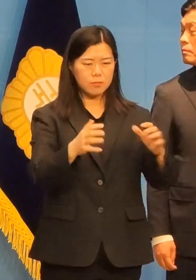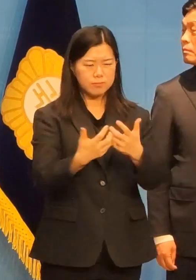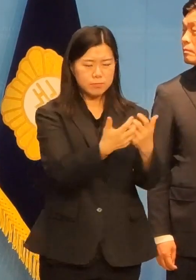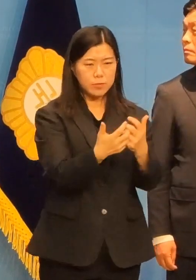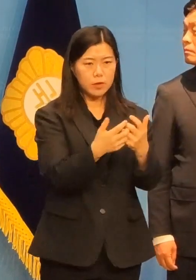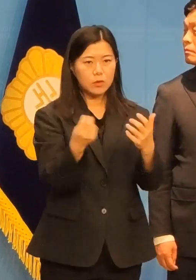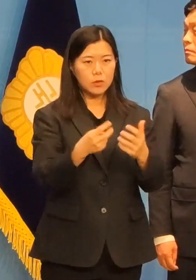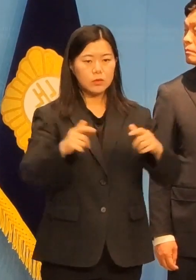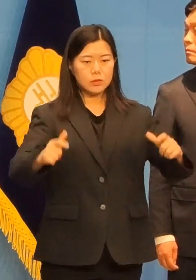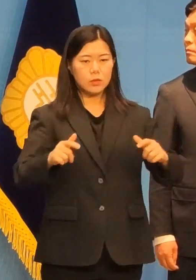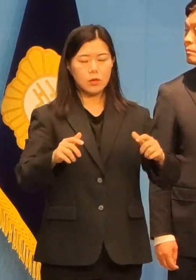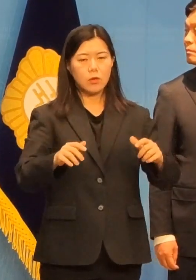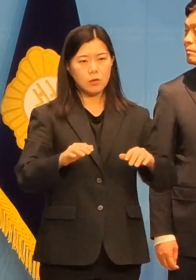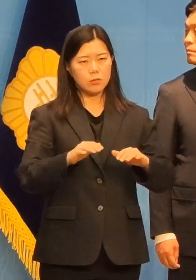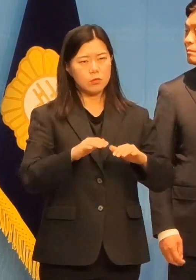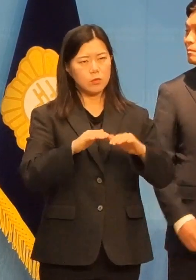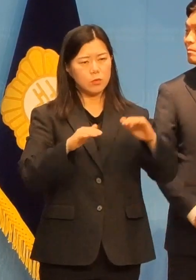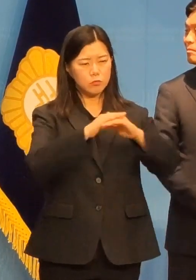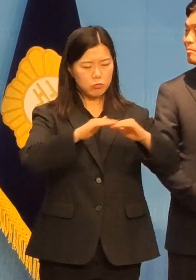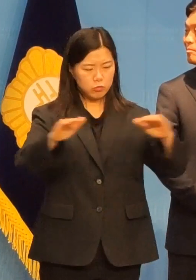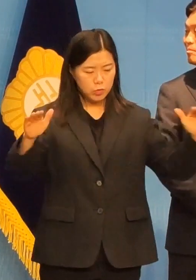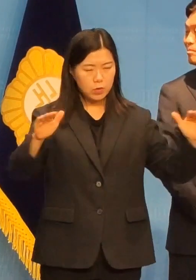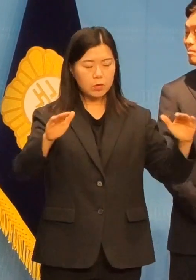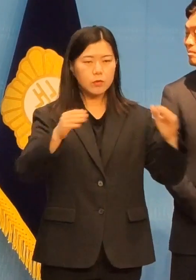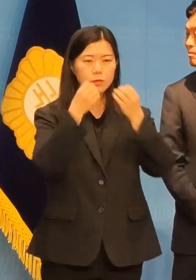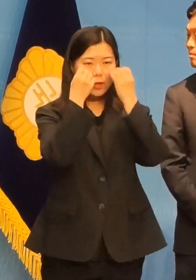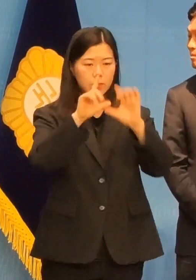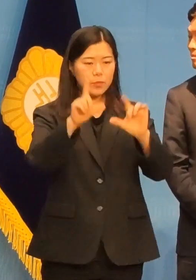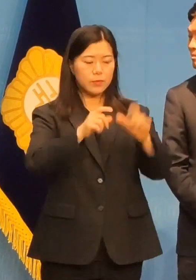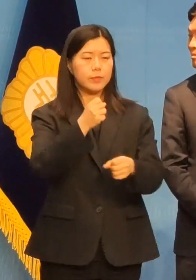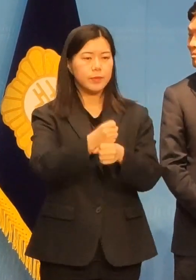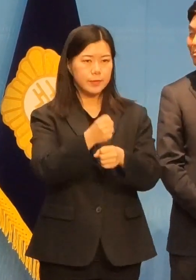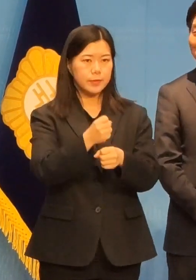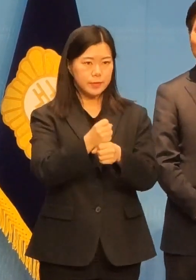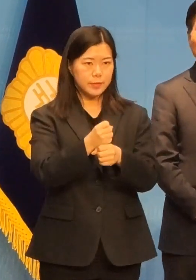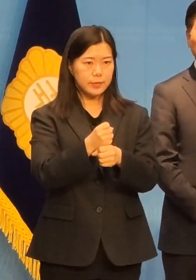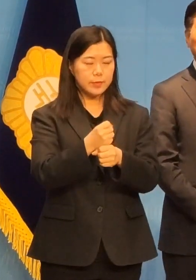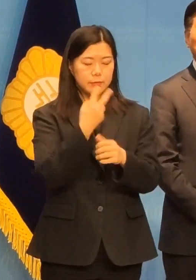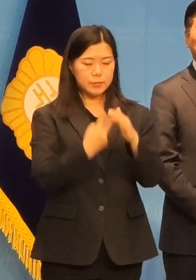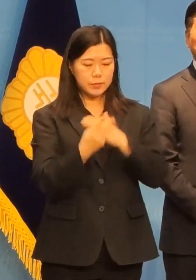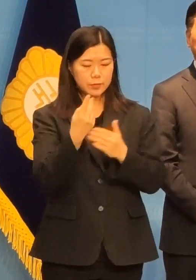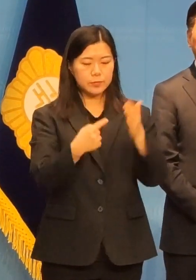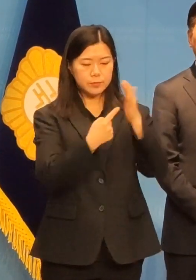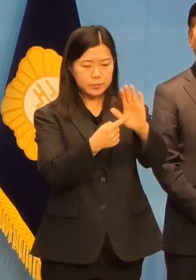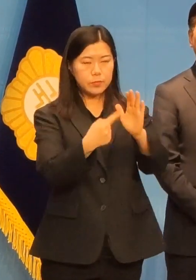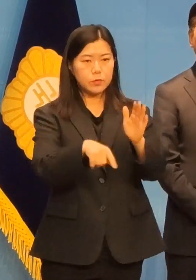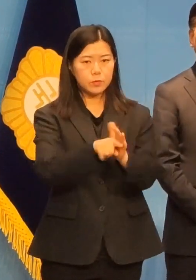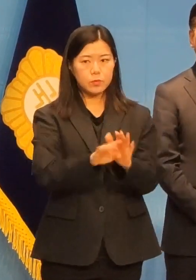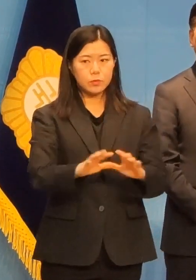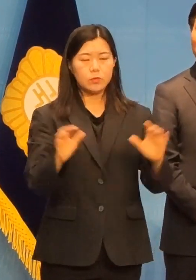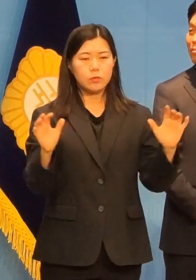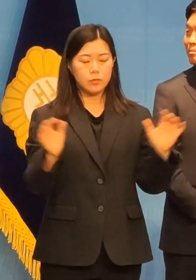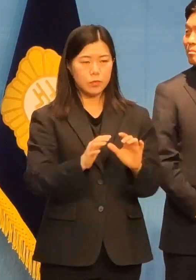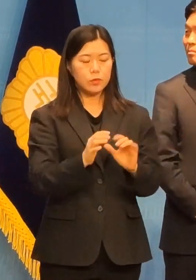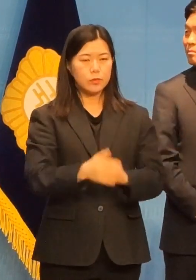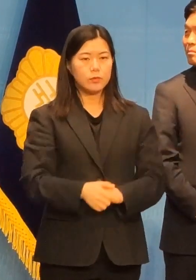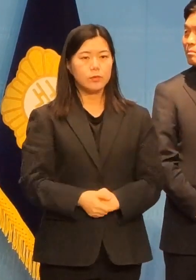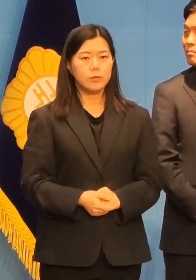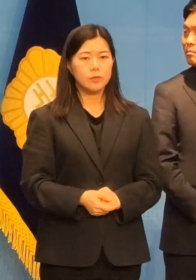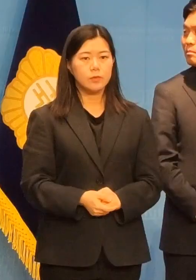악순환을 끊어내고 대한민국 균형 성장의 새로운 모델을 만들겠다는 비전을 제시하기에 국민 앞에